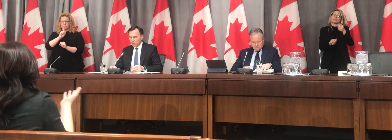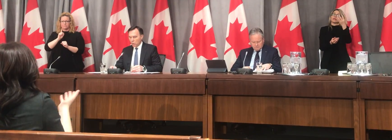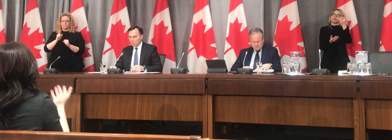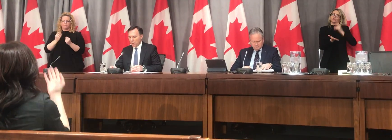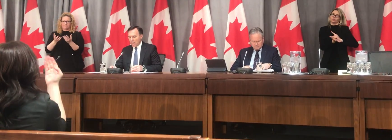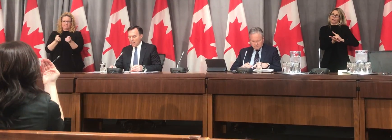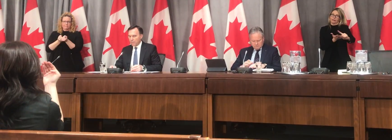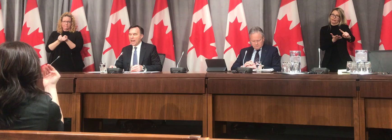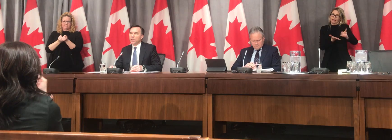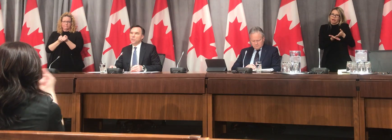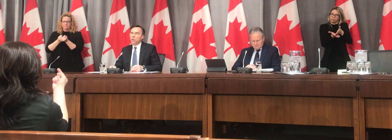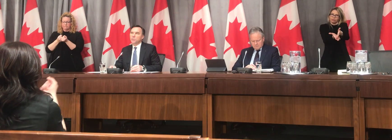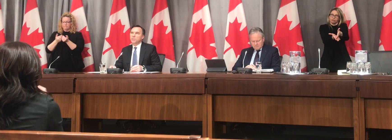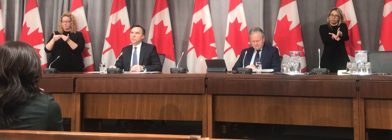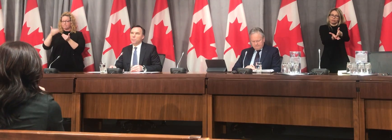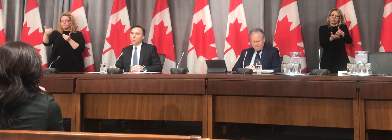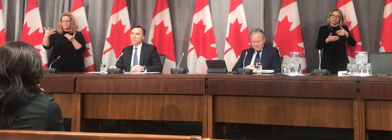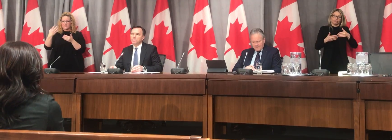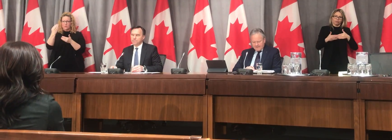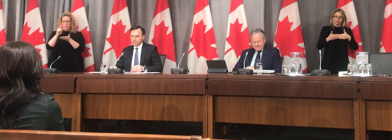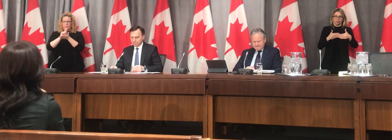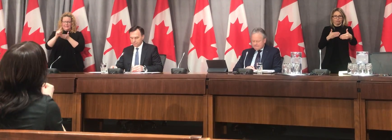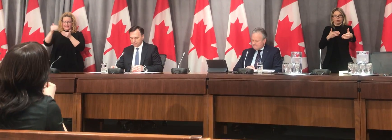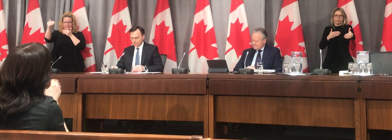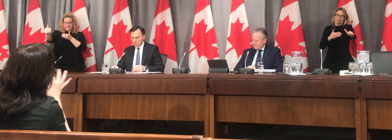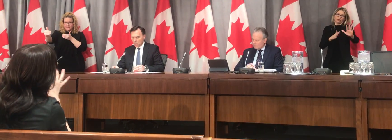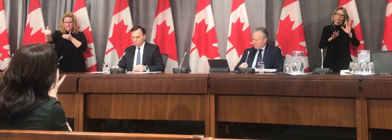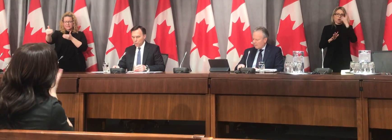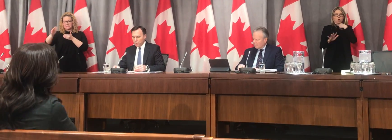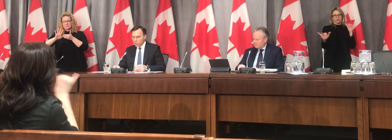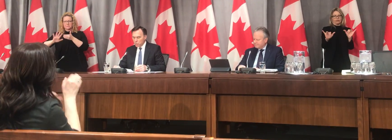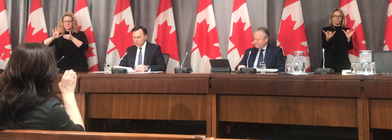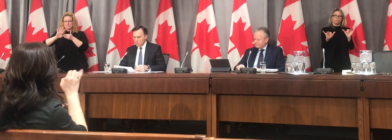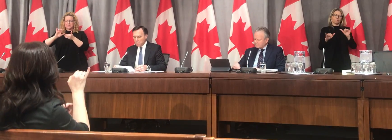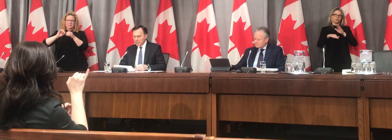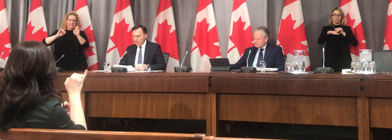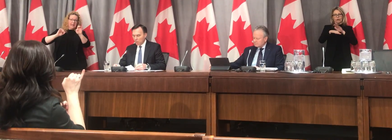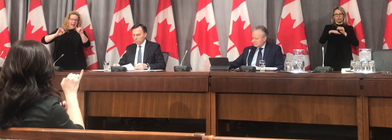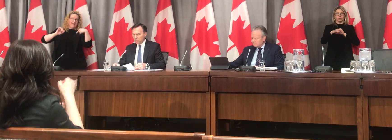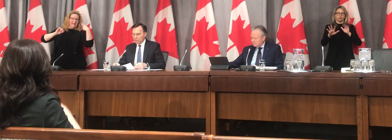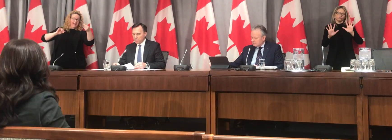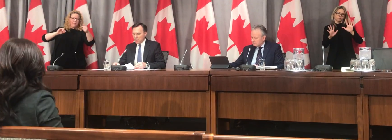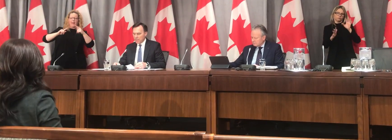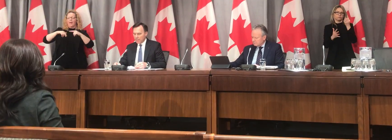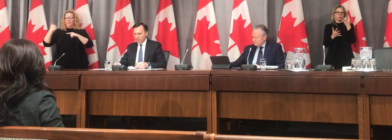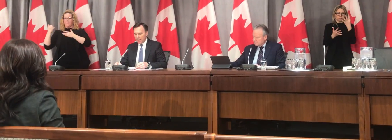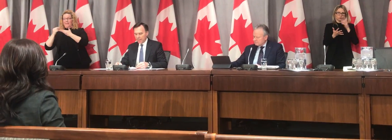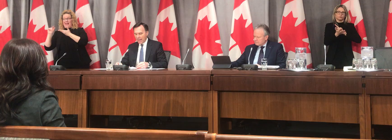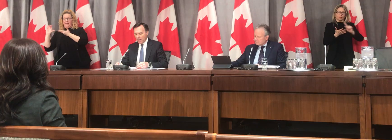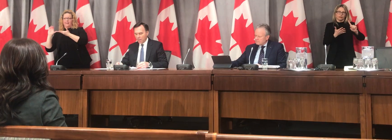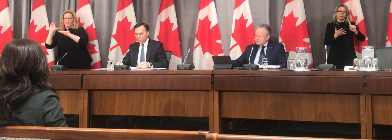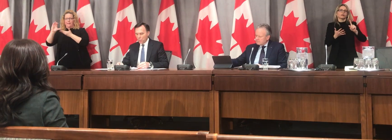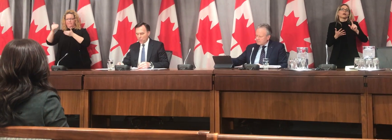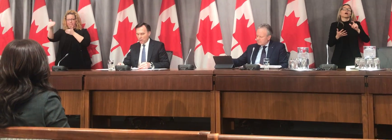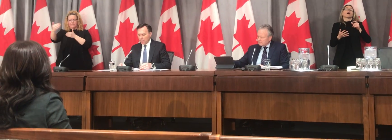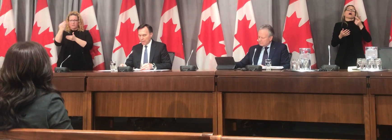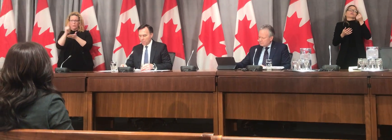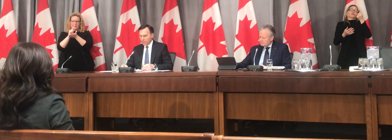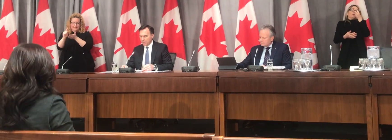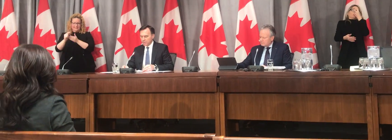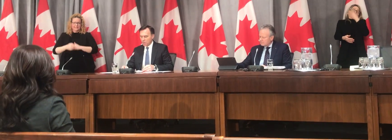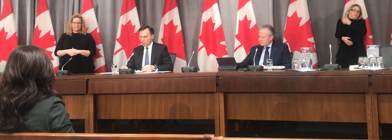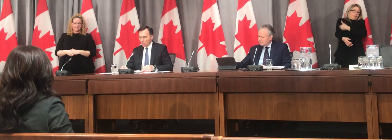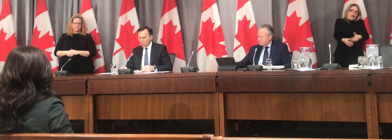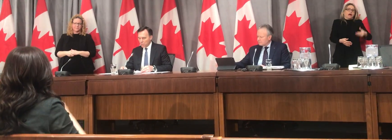à un niveau comparable à l'assurance d'emploi. Plus de 12 millions de familles canadiennes à revenus faibles